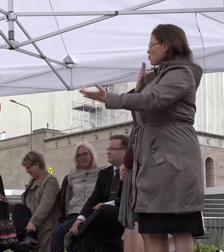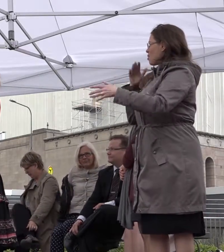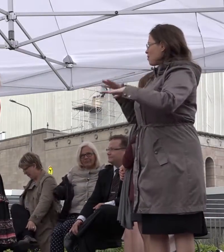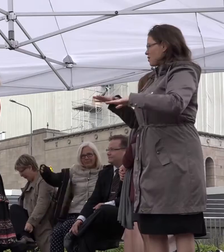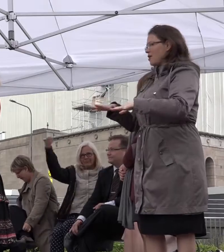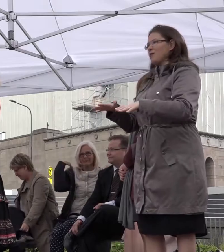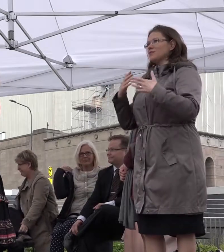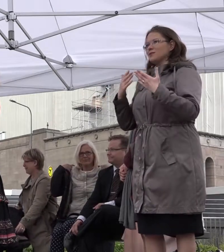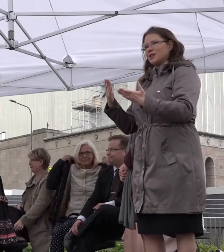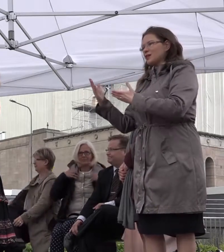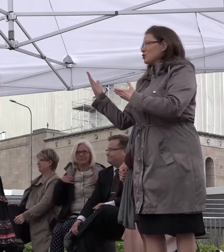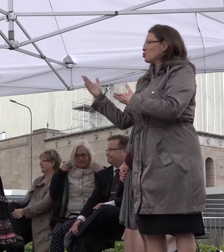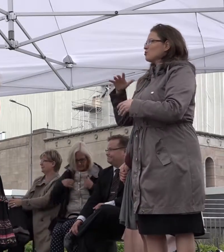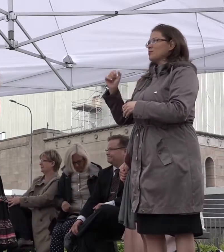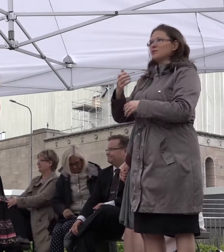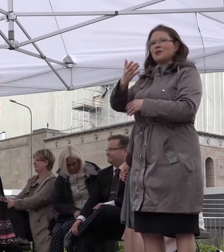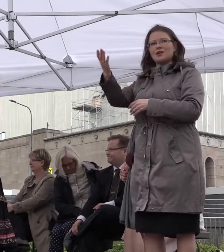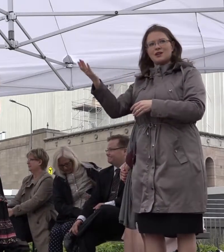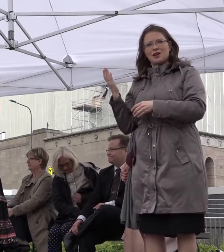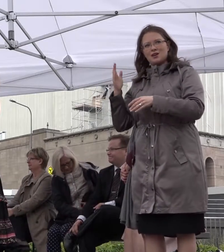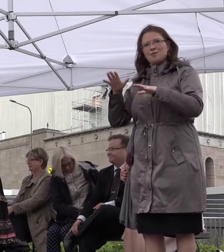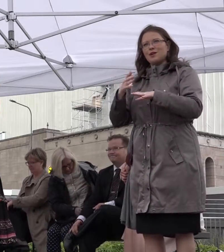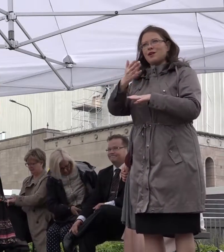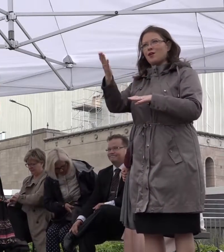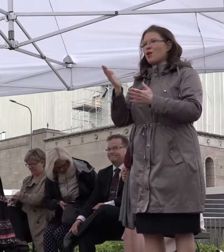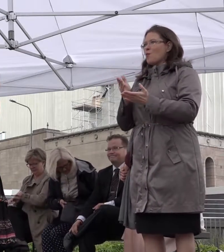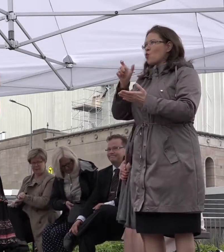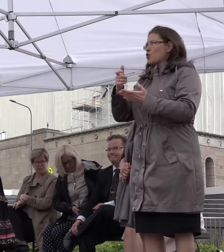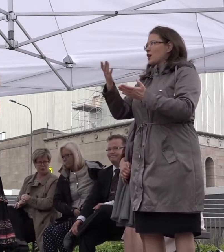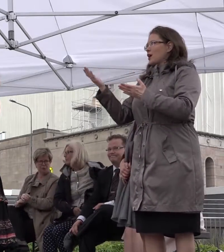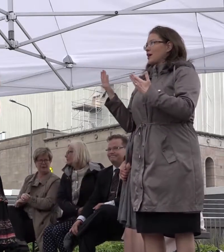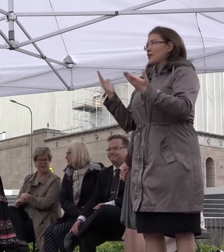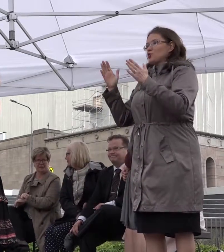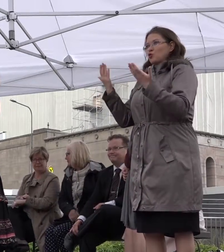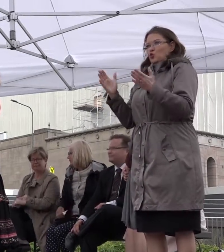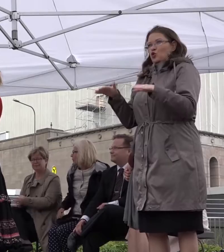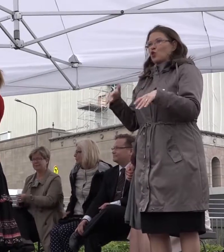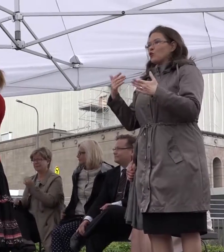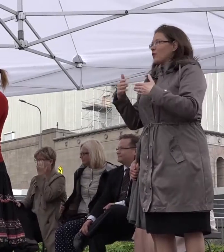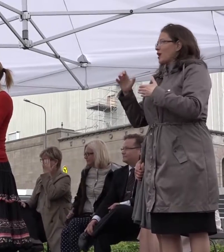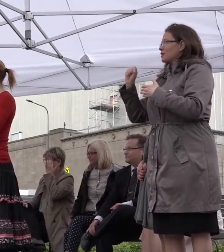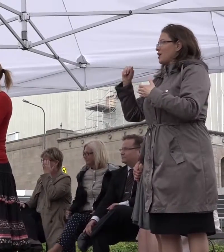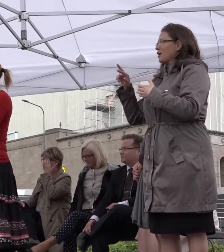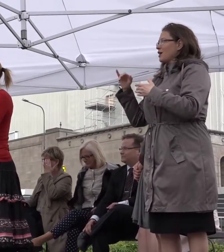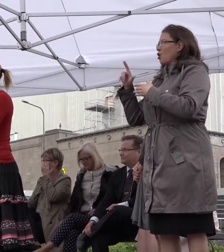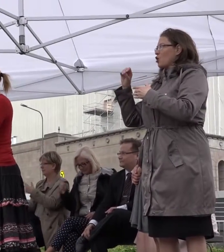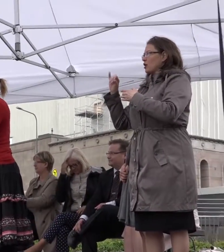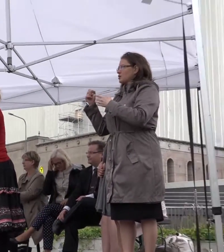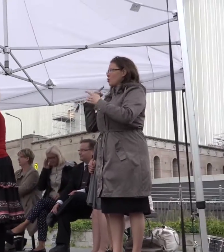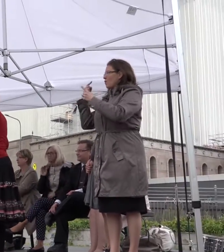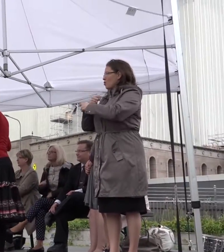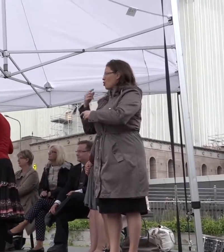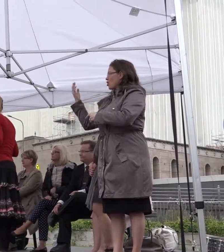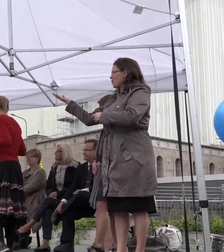Kiitos kaikille paikalla olijoille ja puhujille jo nyt, mutta nyt vielä Sari Loijaksen puheenvuoro. Ole hyvä,